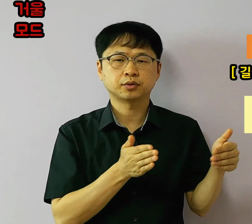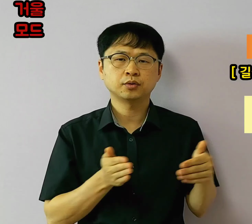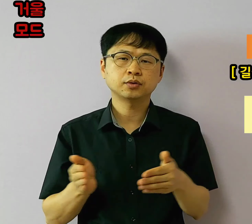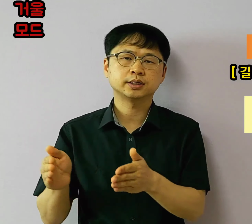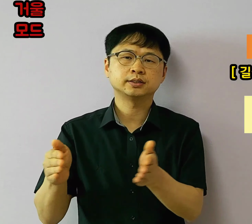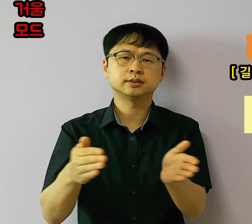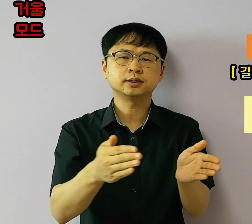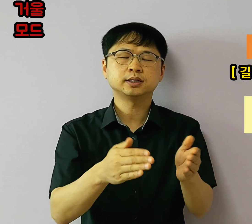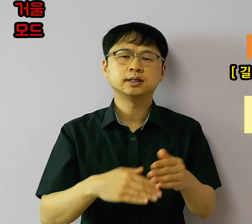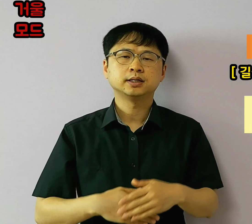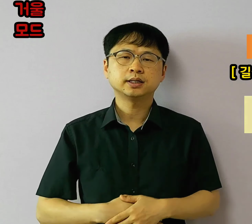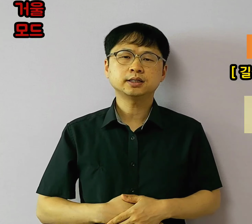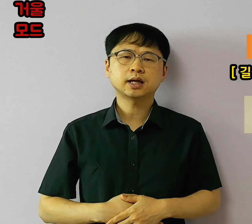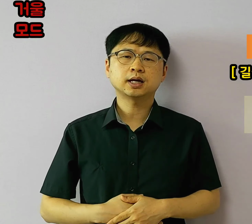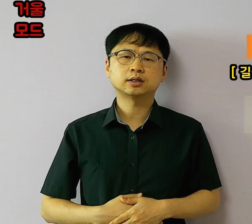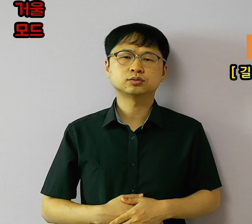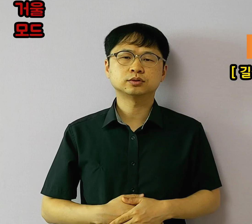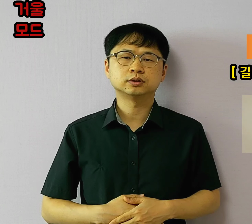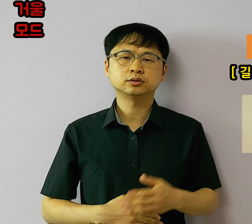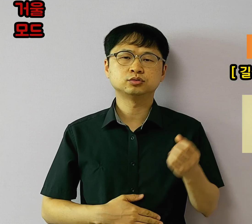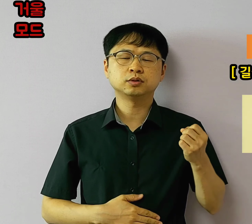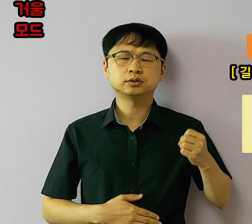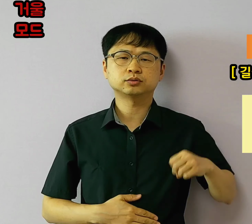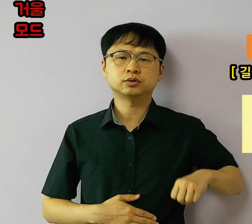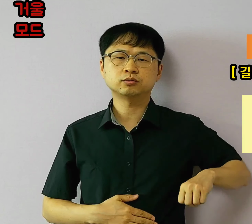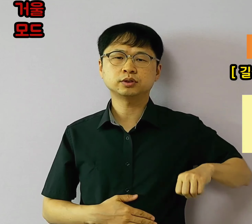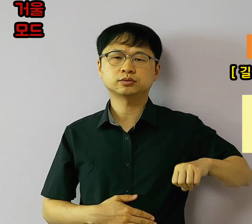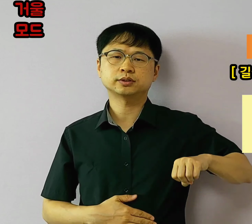되고요. 길을 잃다라는 수어는 주먹을 쥐고 옆구리 쪽에서